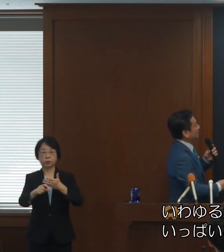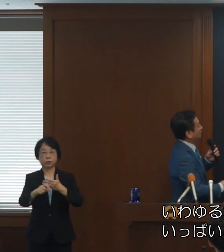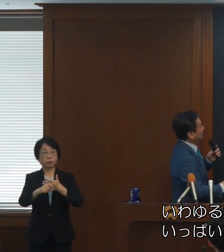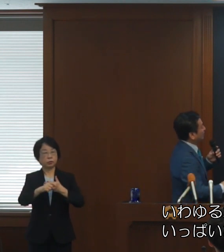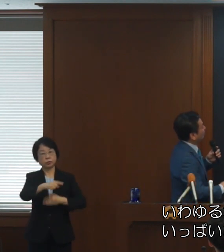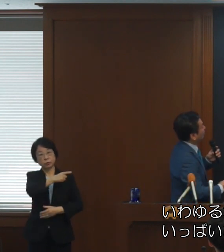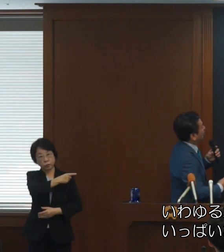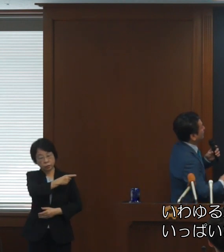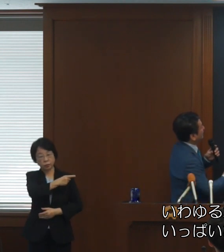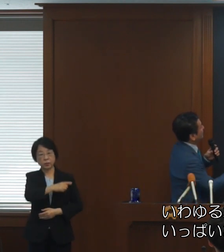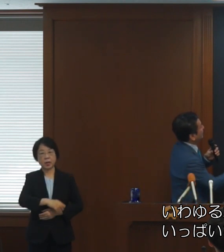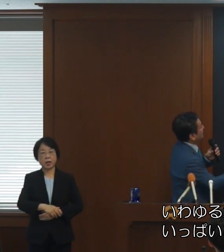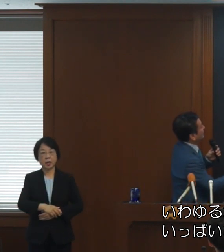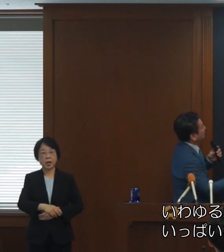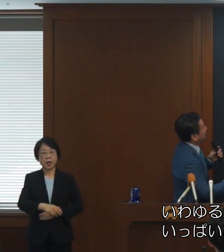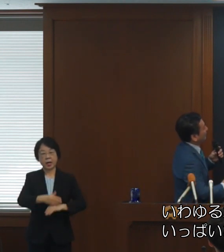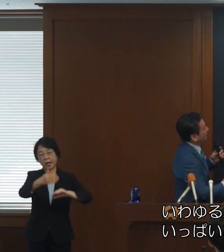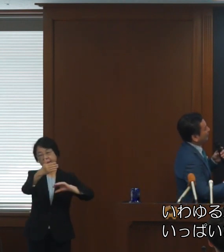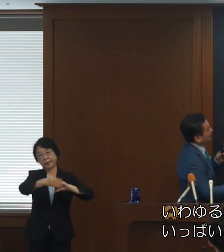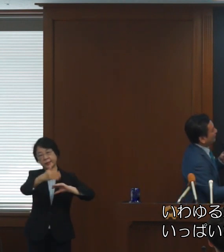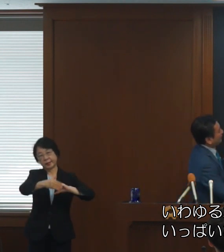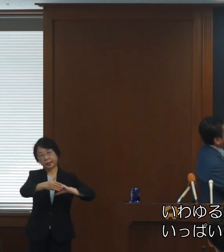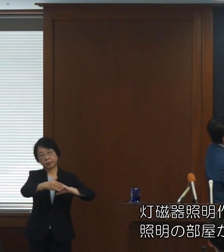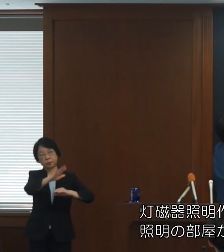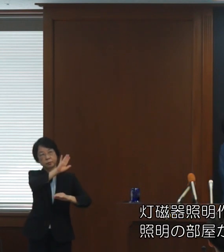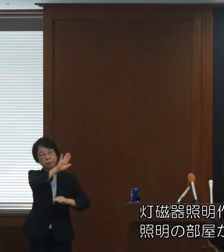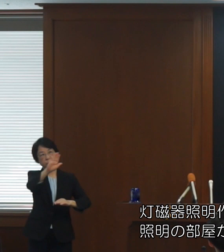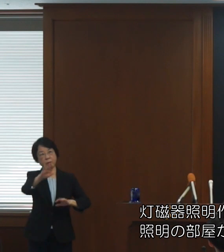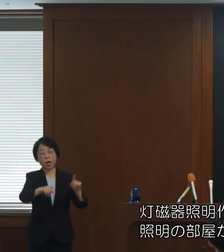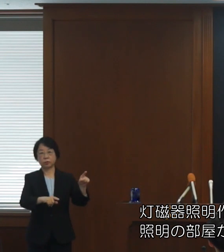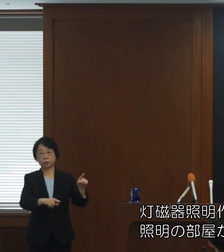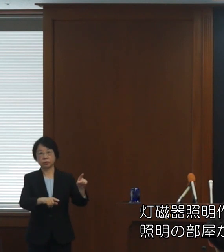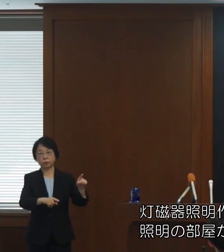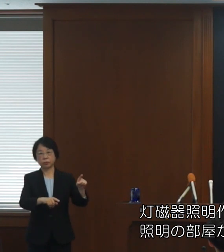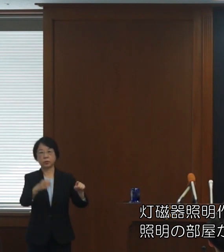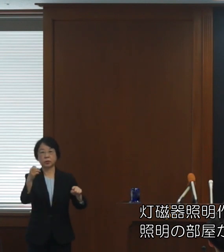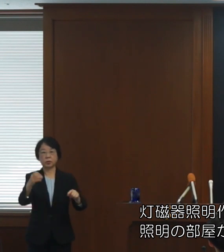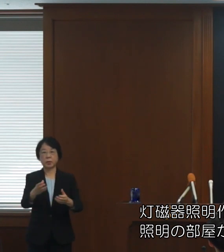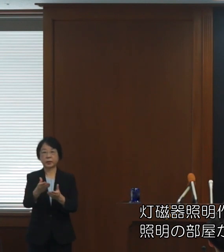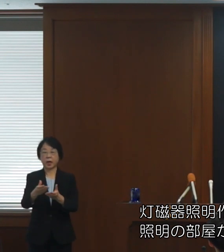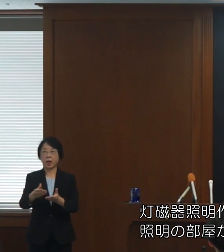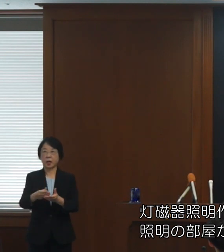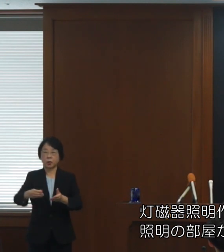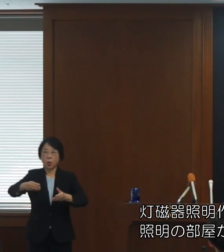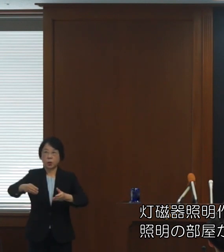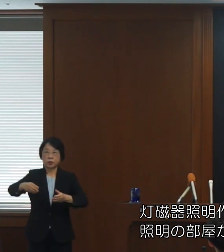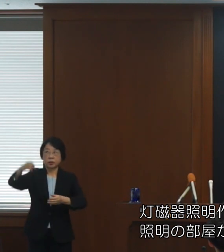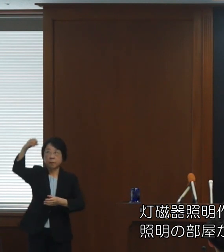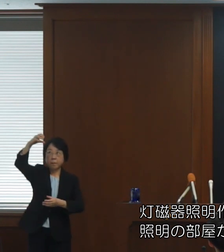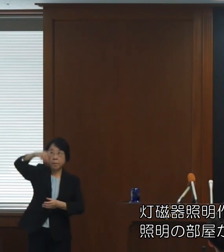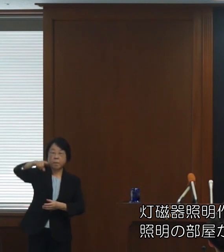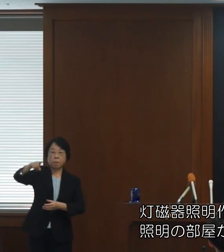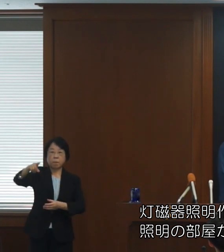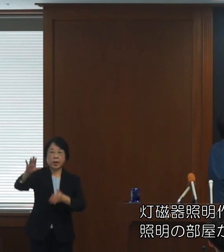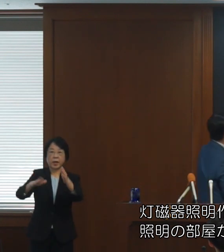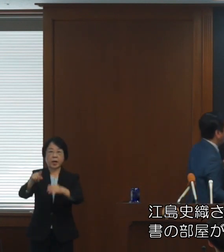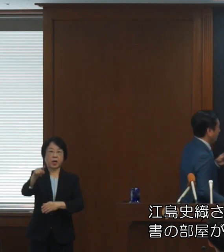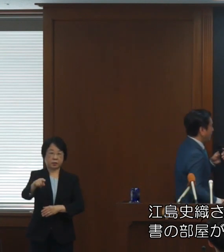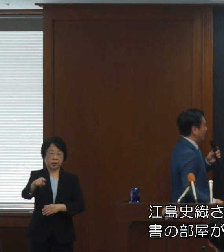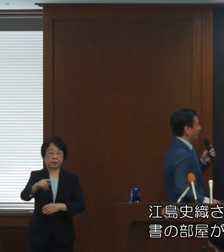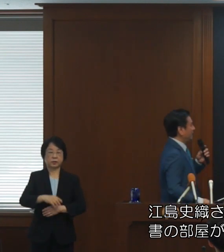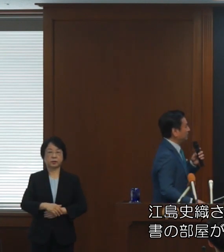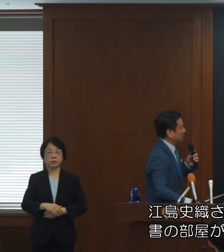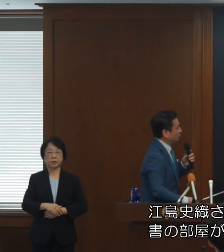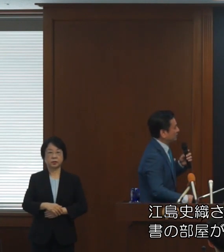さんの写真がいっぱいある部屋だったり陶磁器証明作家の飛松さんによる証明の部屋があったりと